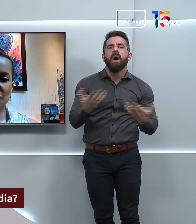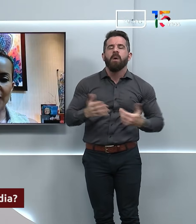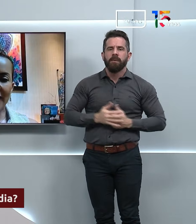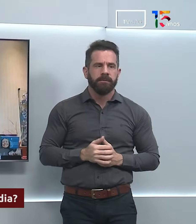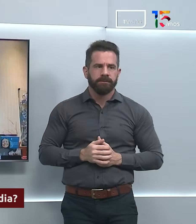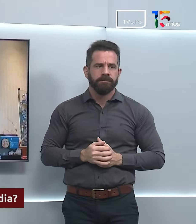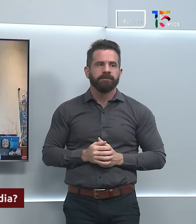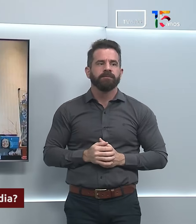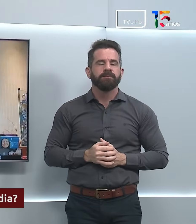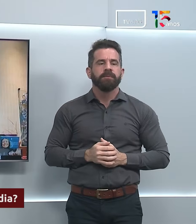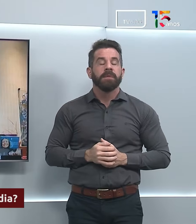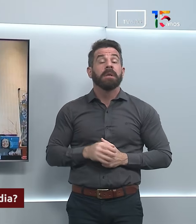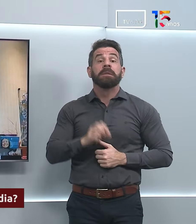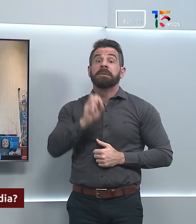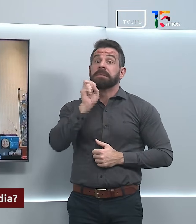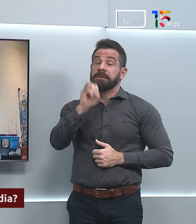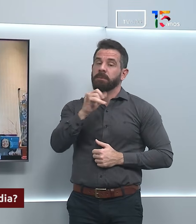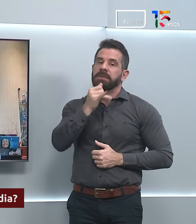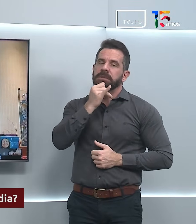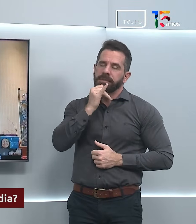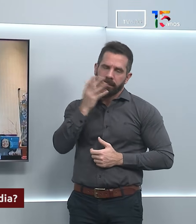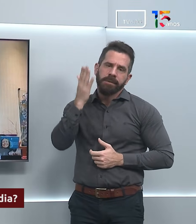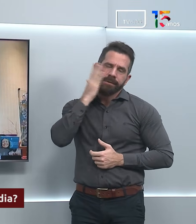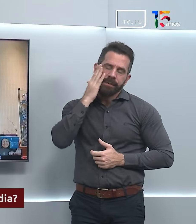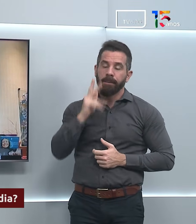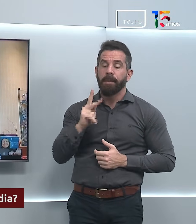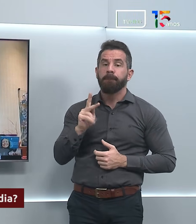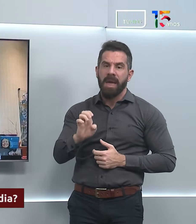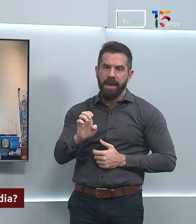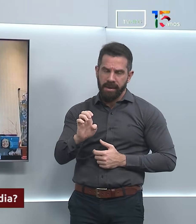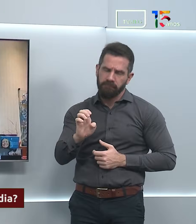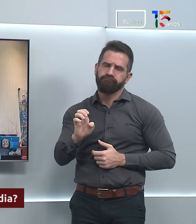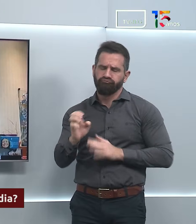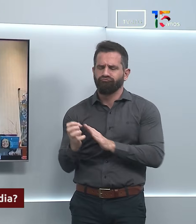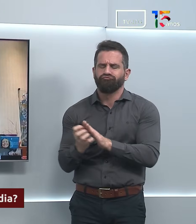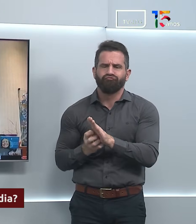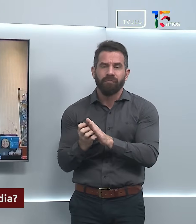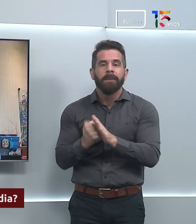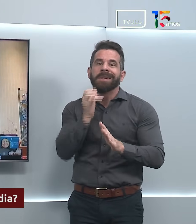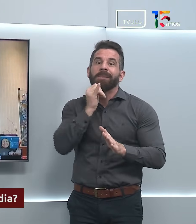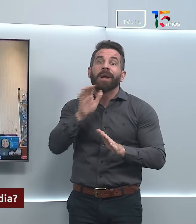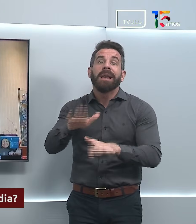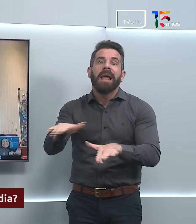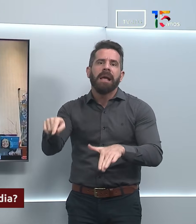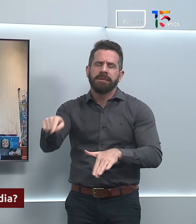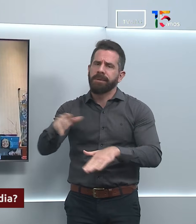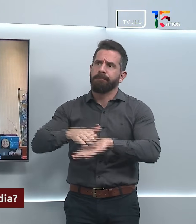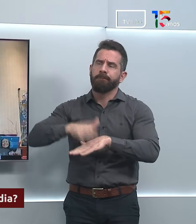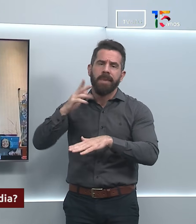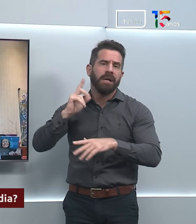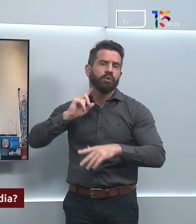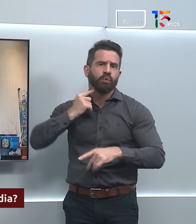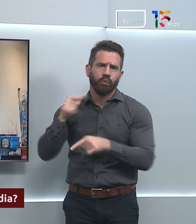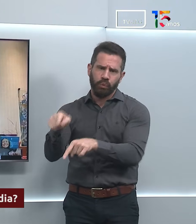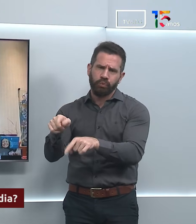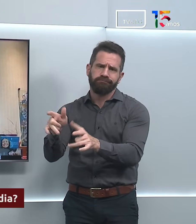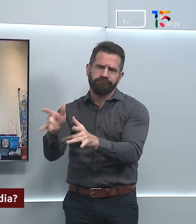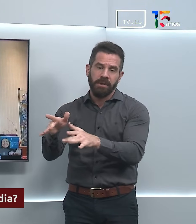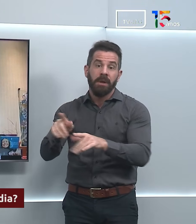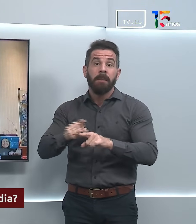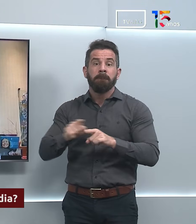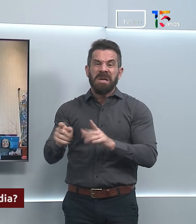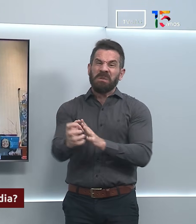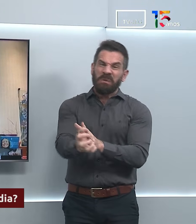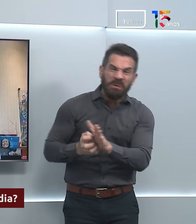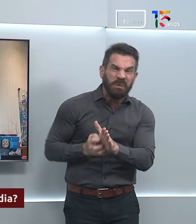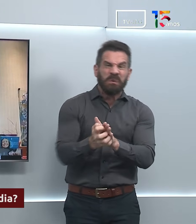dos pés, em crianças, né, que sujam muito, pode sim ter aí o uso da bucha, mas evitar esfregar com